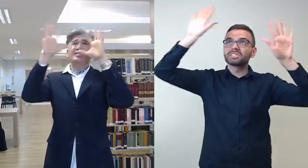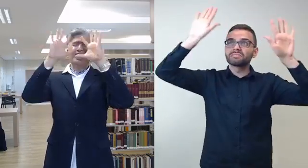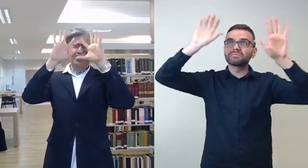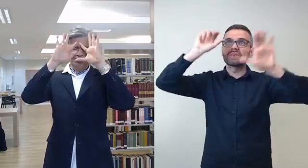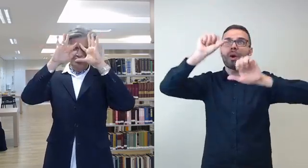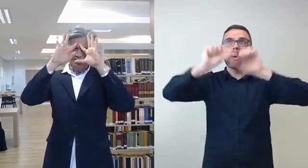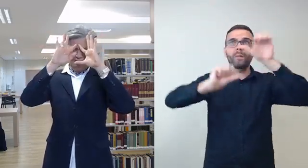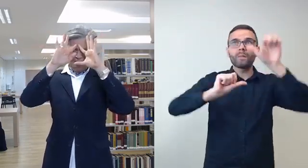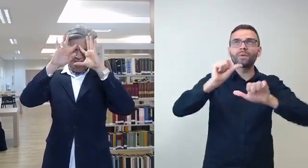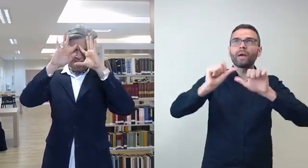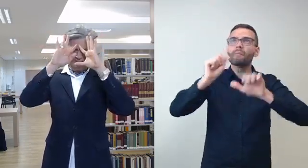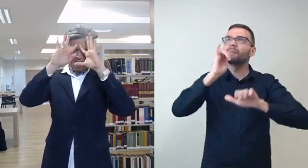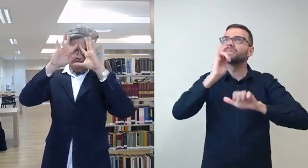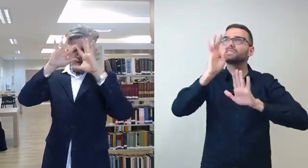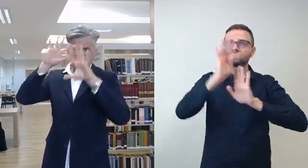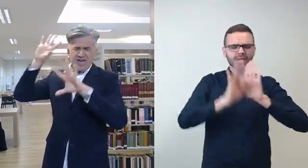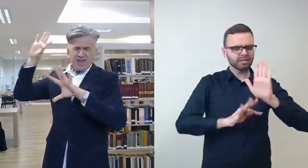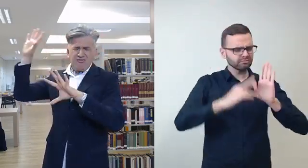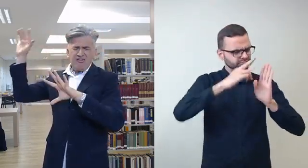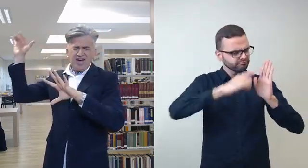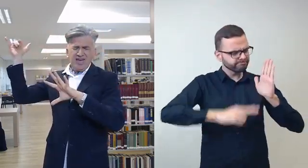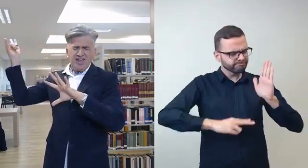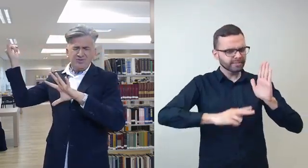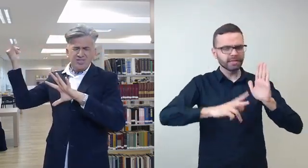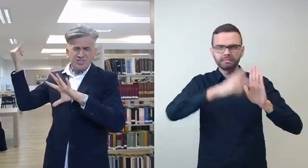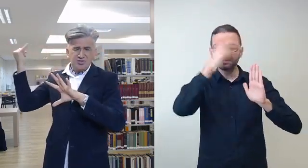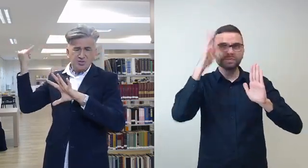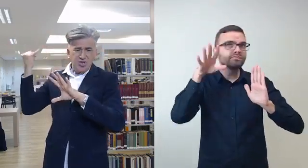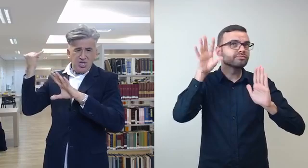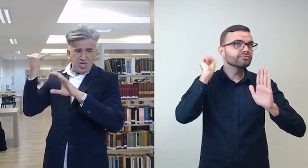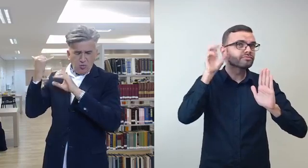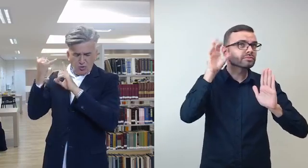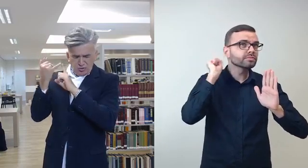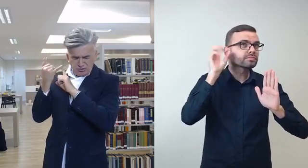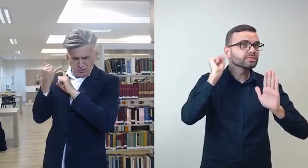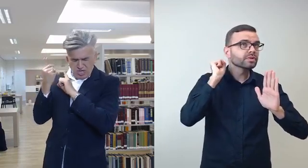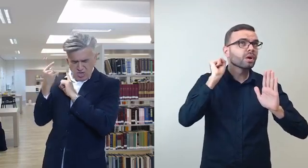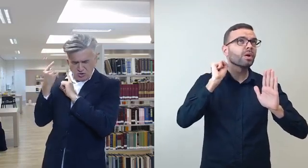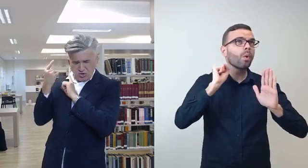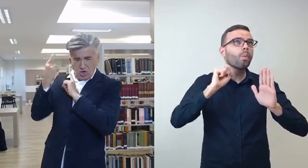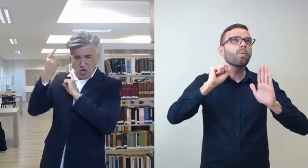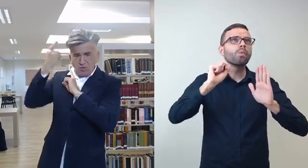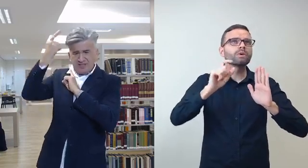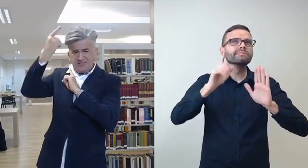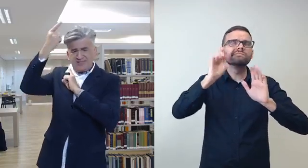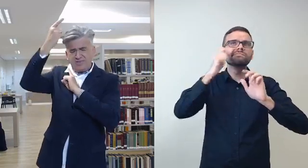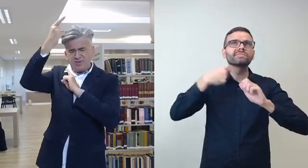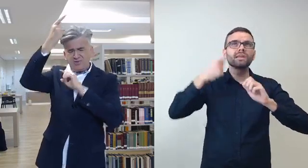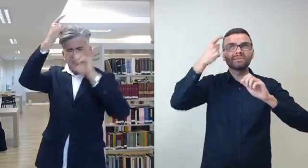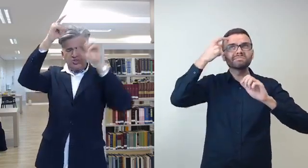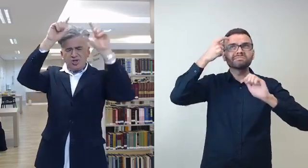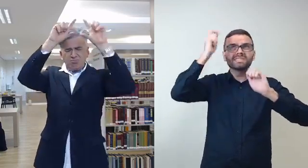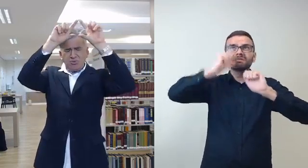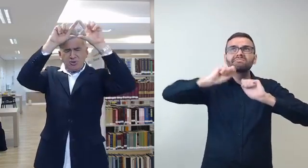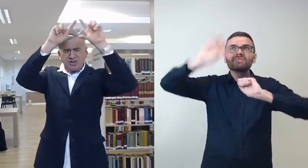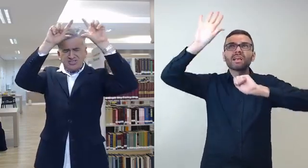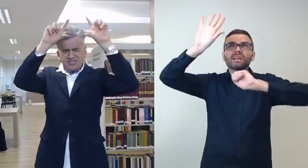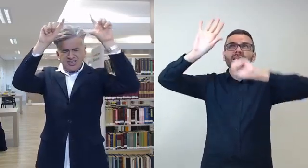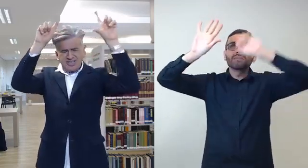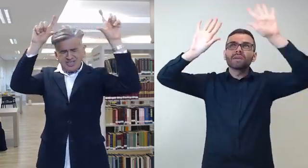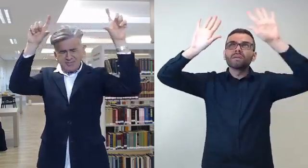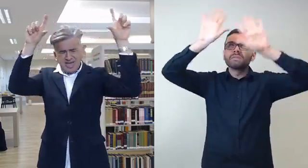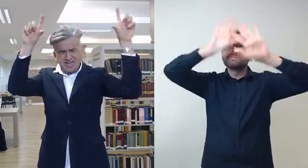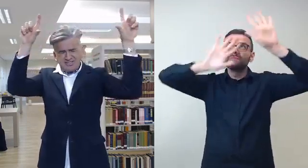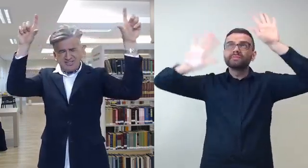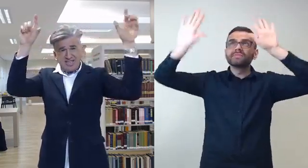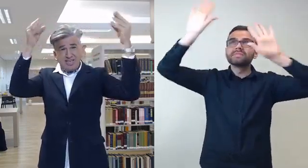transformar textos em imagens. O cara fala o texto, eu ouço, eu jogo para cima num storyboard,